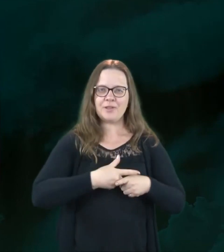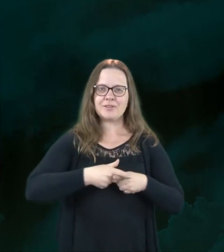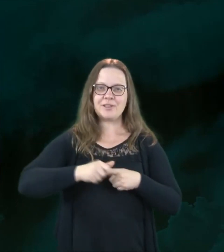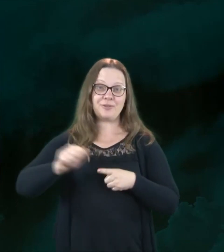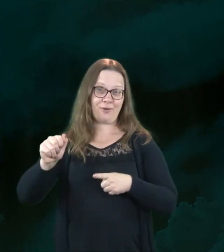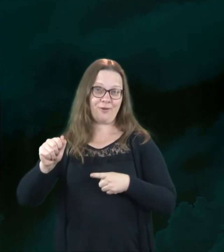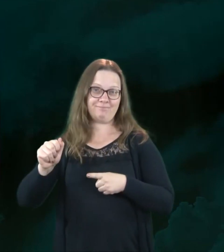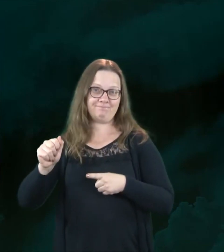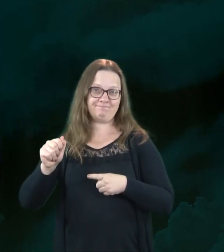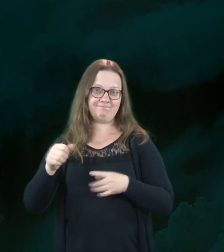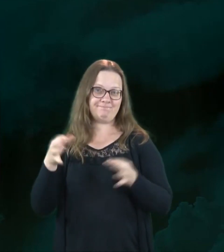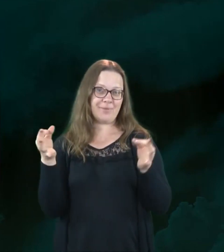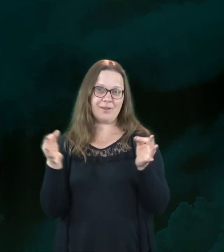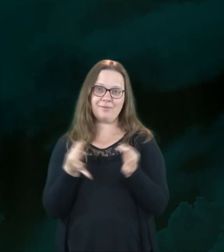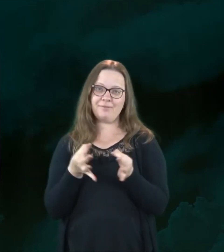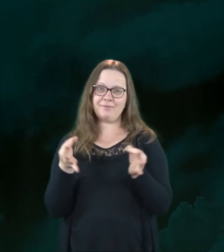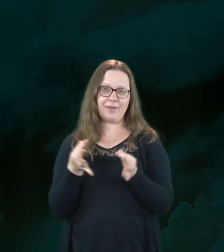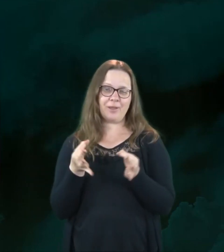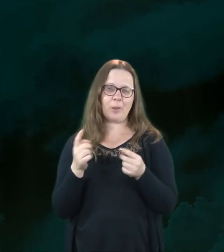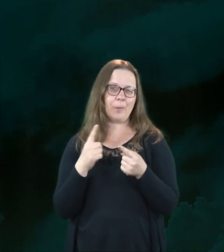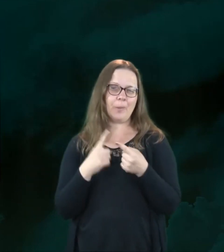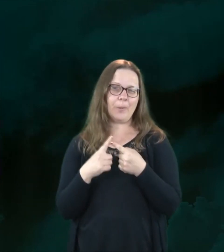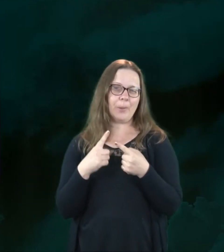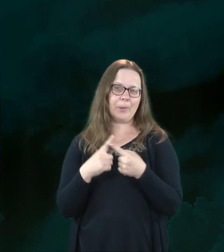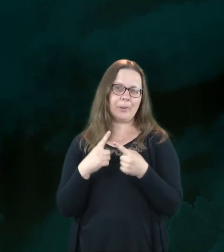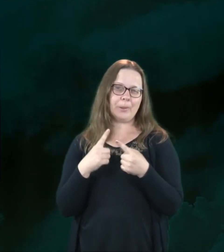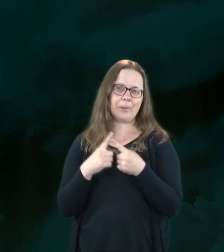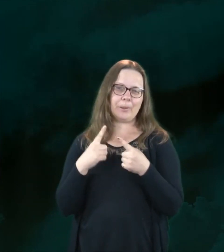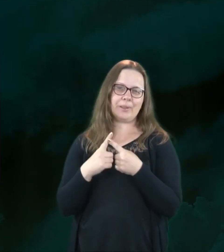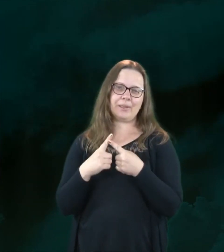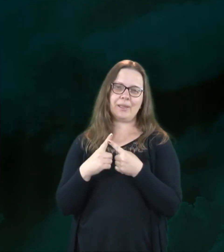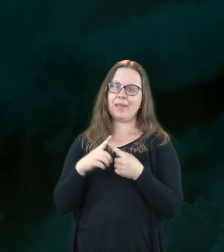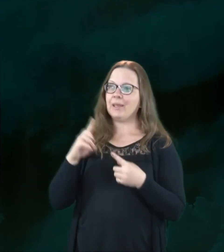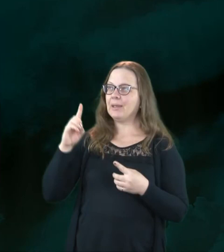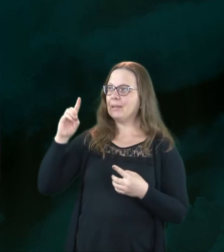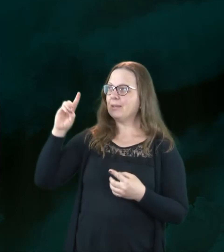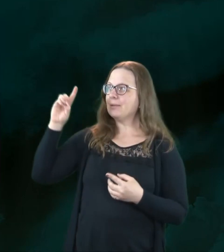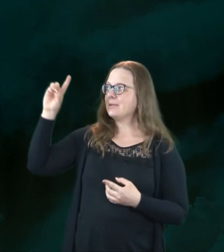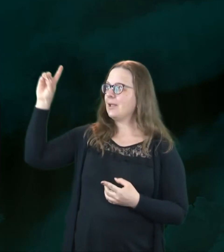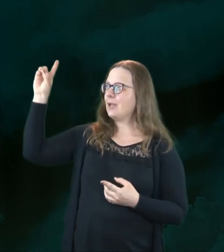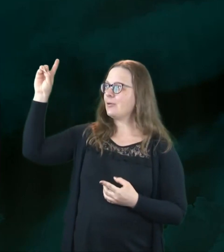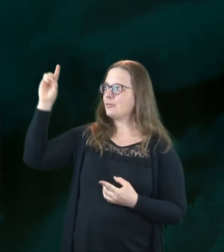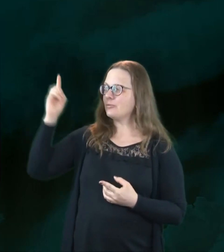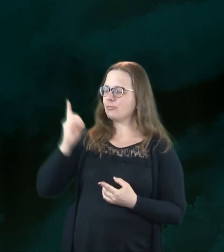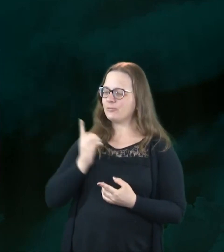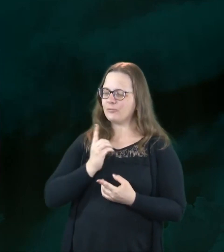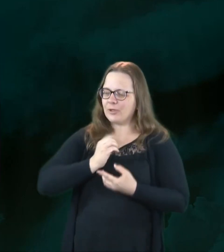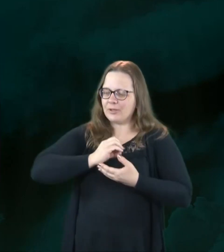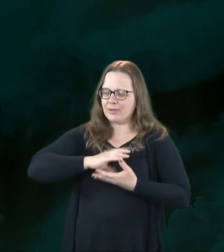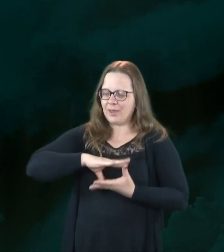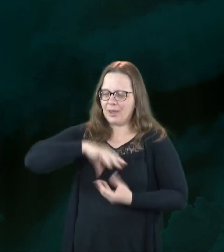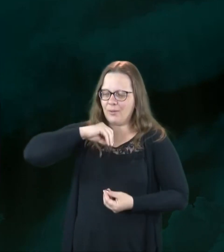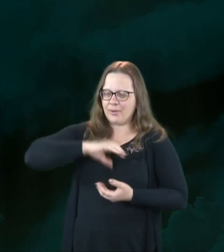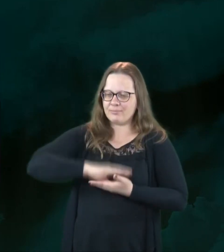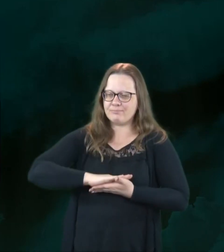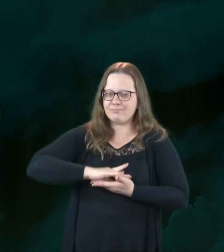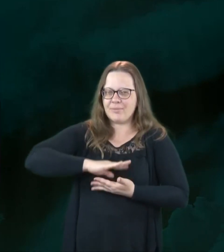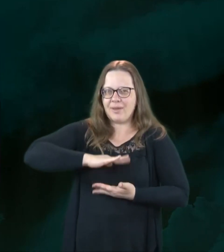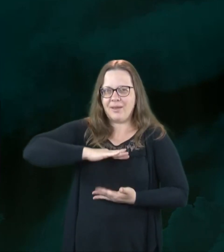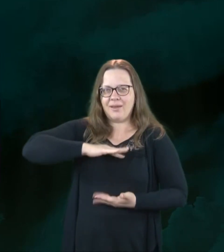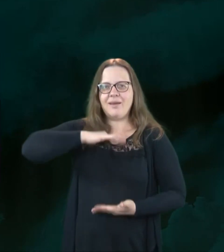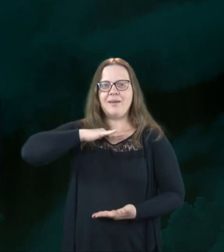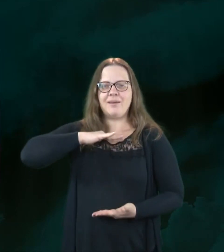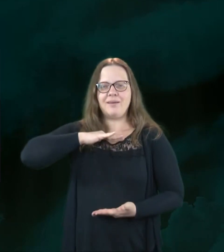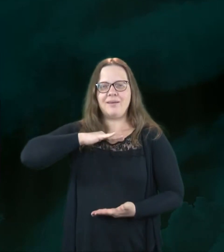porque você estará enchido por toda a vida e a natureza de